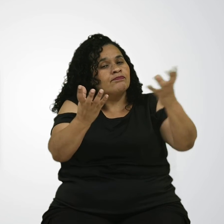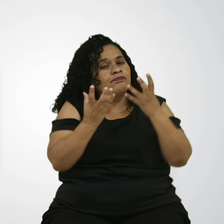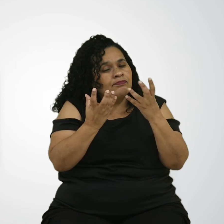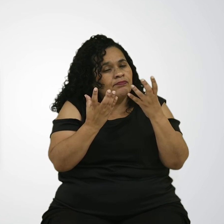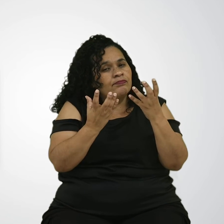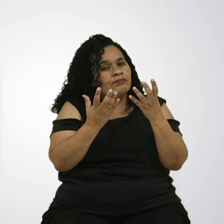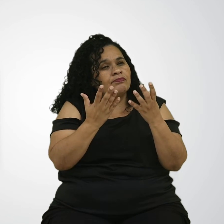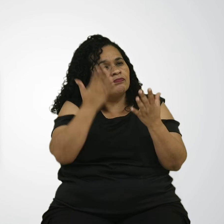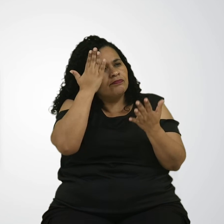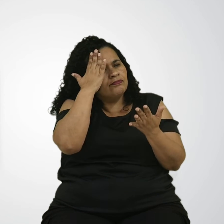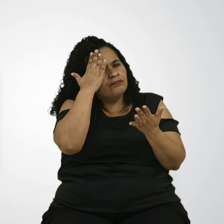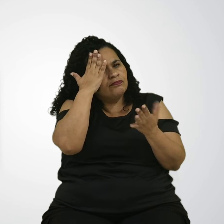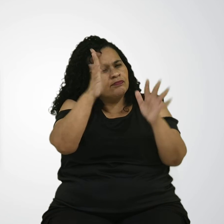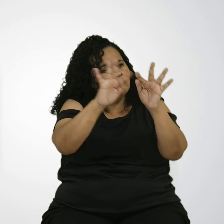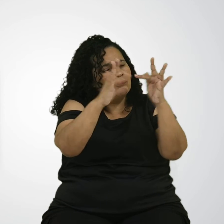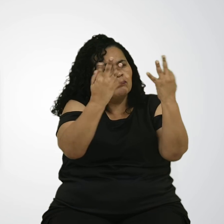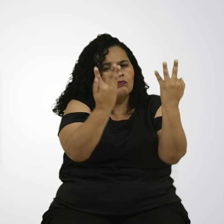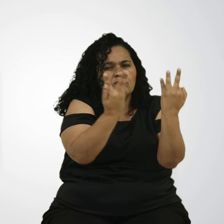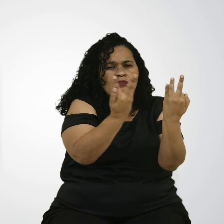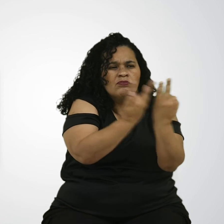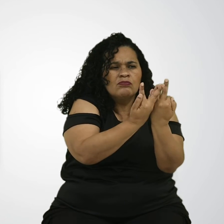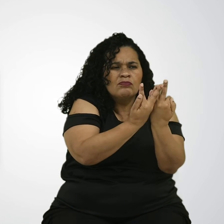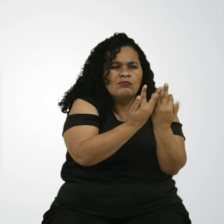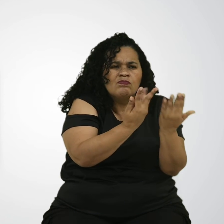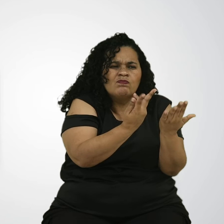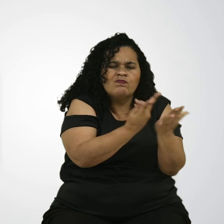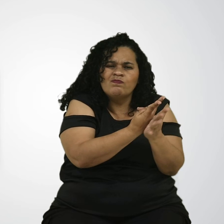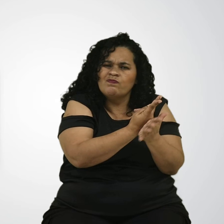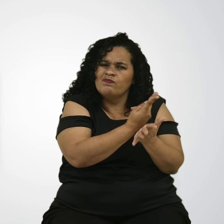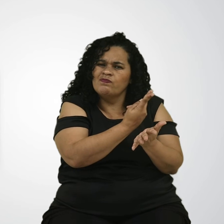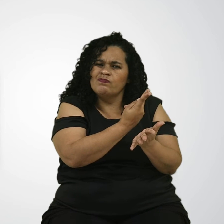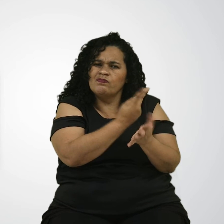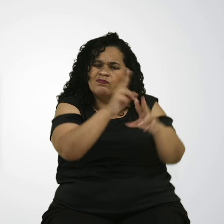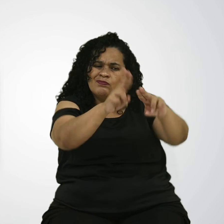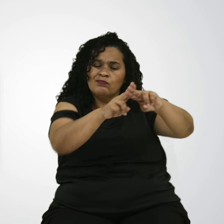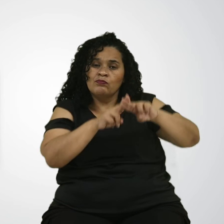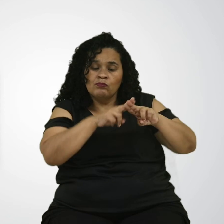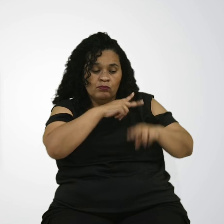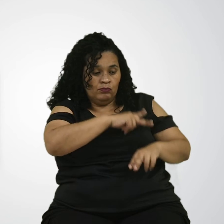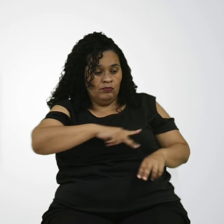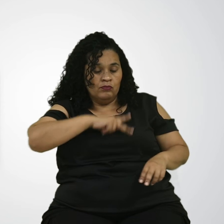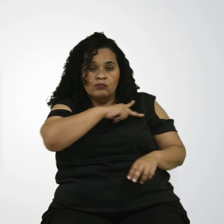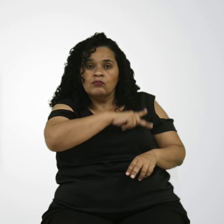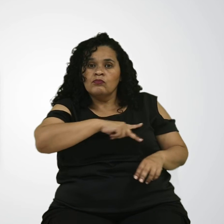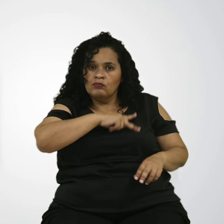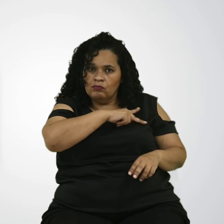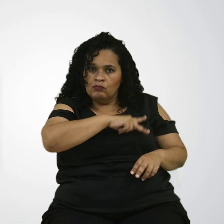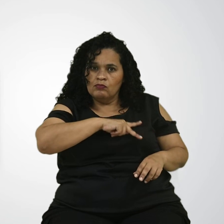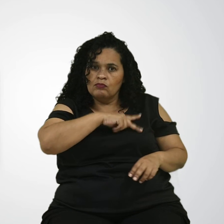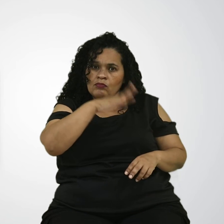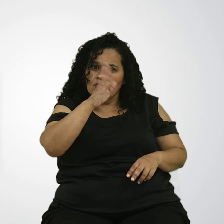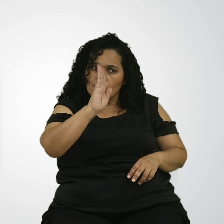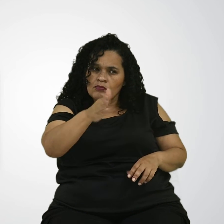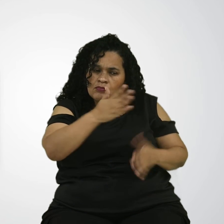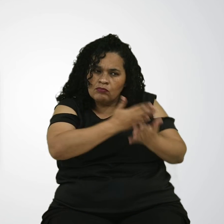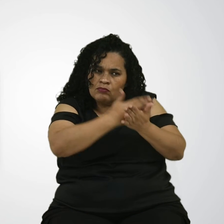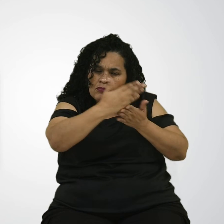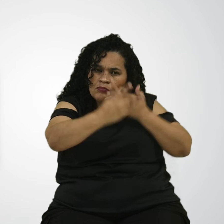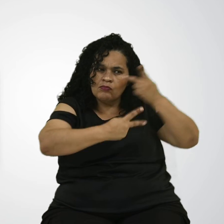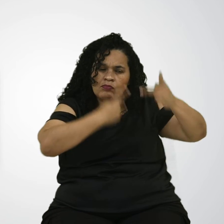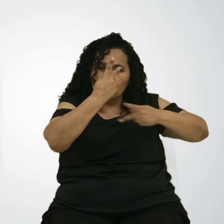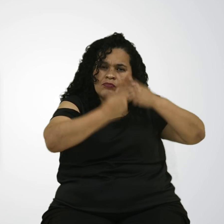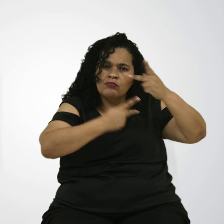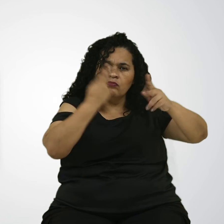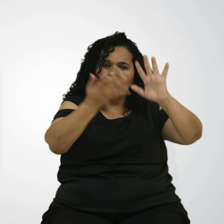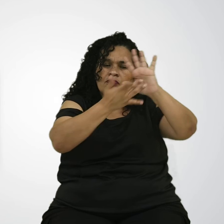princípio de uma família disfuncional. Por isso que o apóstolo Paulo aqui já começa falando que essa é uma família em que Cristo está presente.